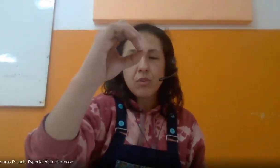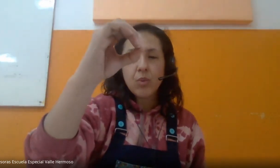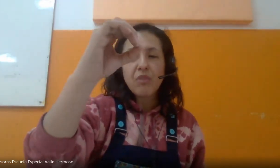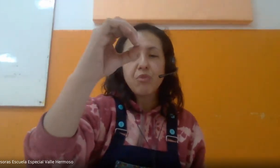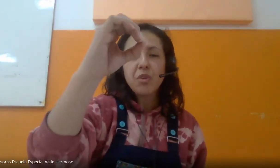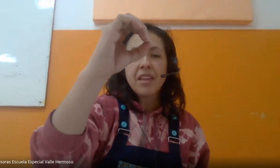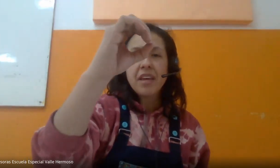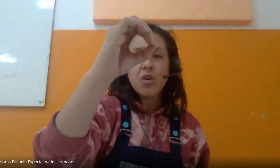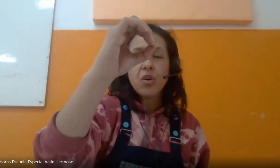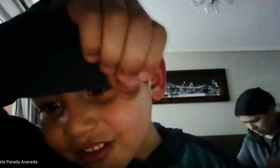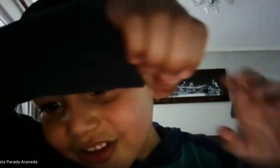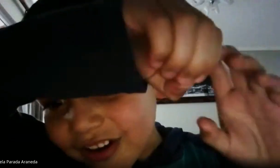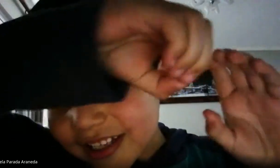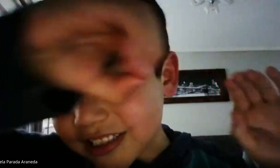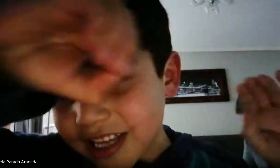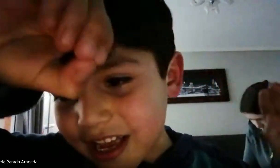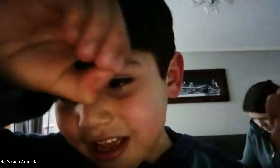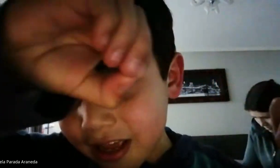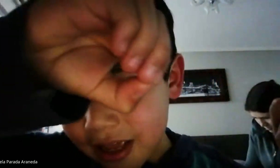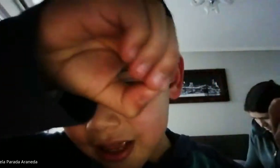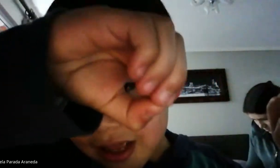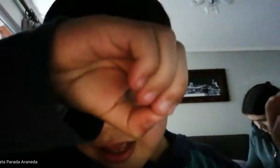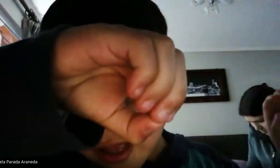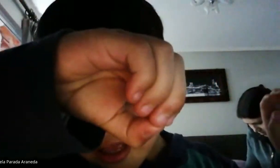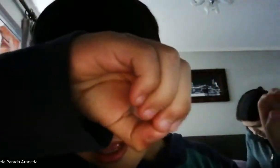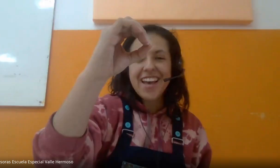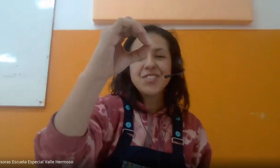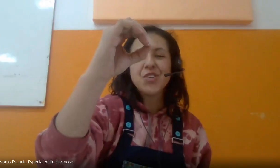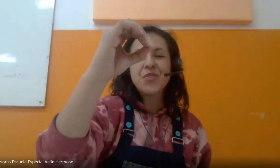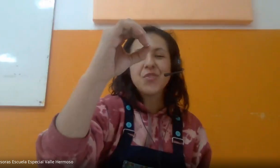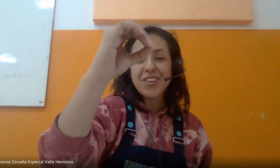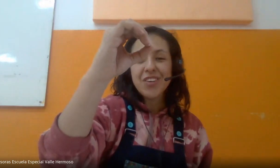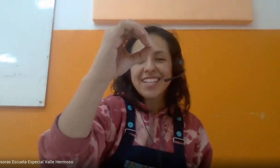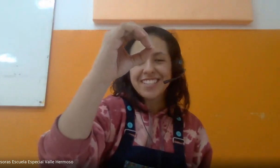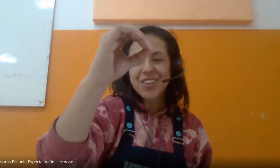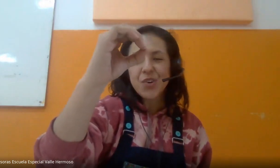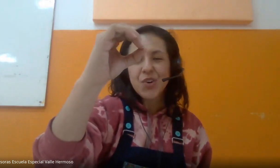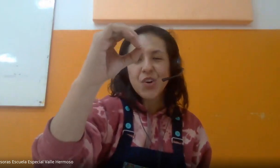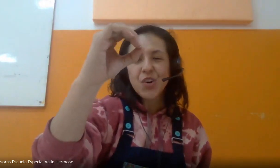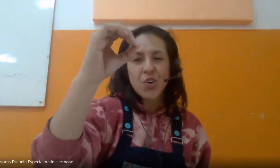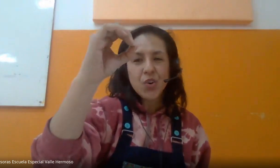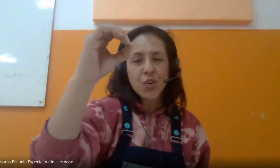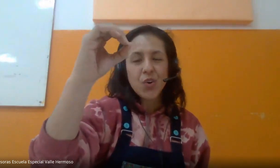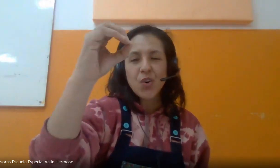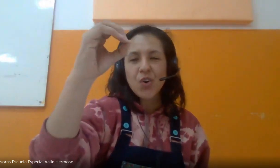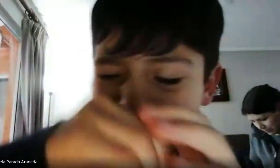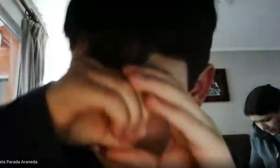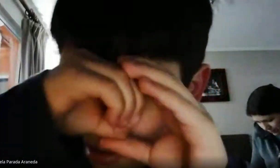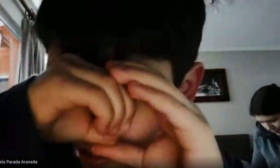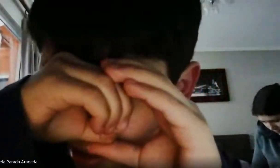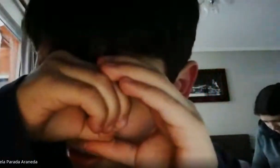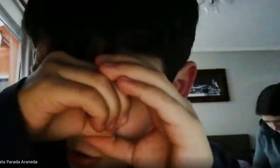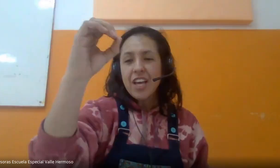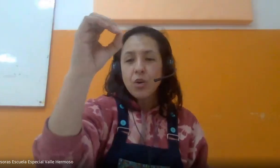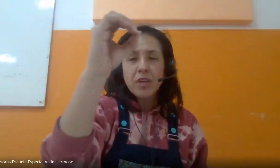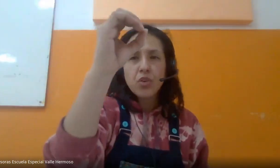una forma de O con nuestros dedos. Eso, Nicolás. Oh, oh, bien. Con nuestros